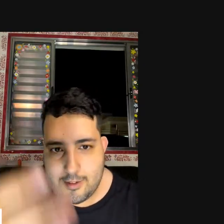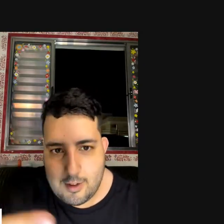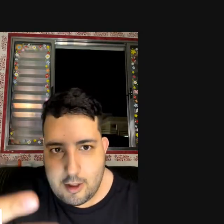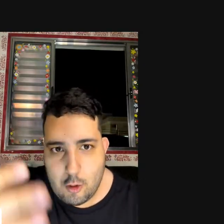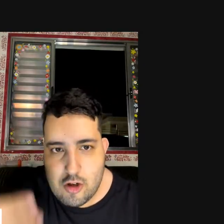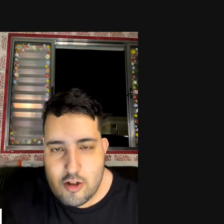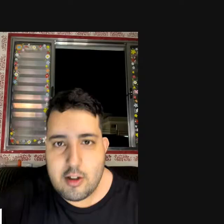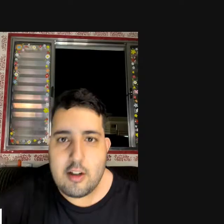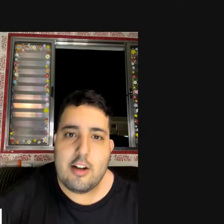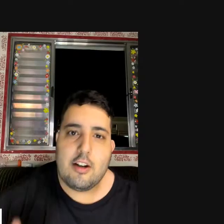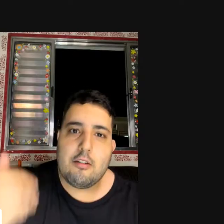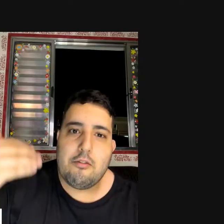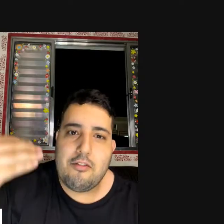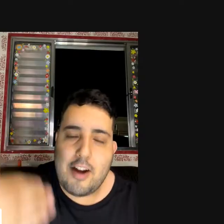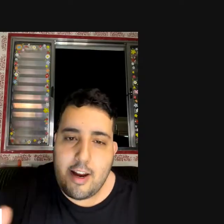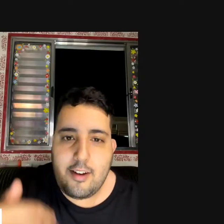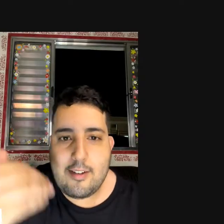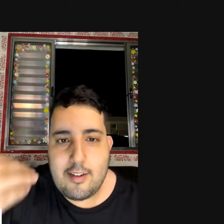que aparecer aqui hoje